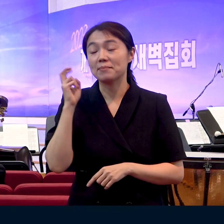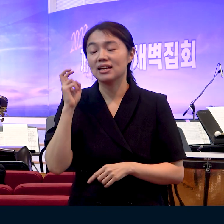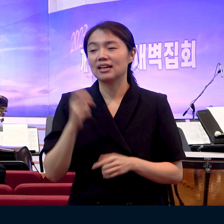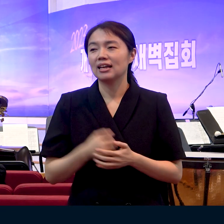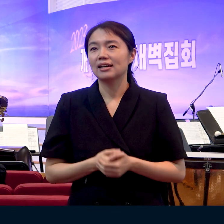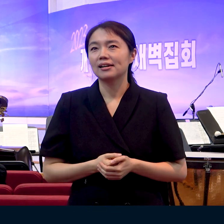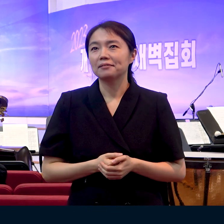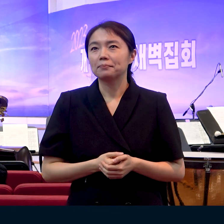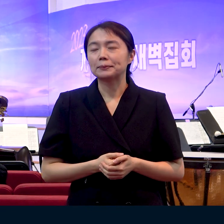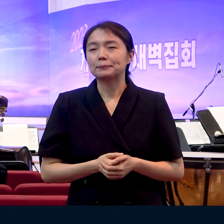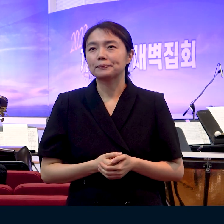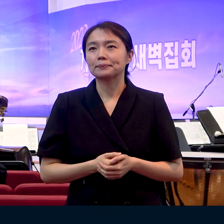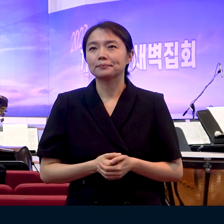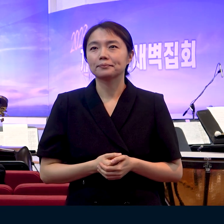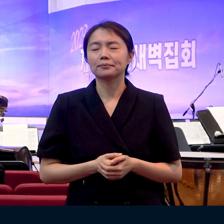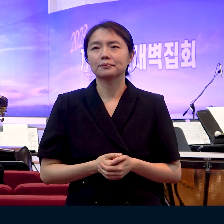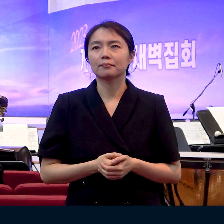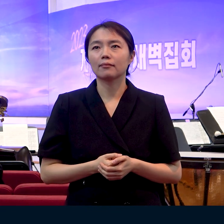그러다